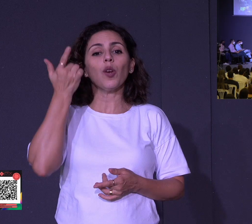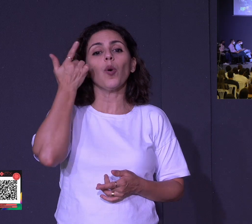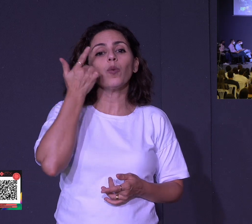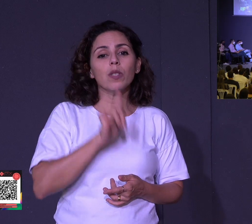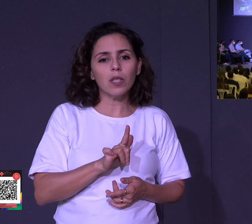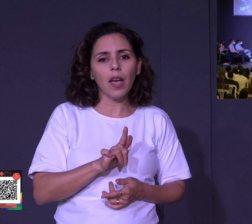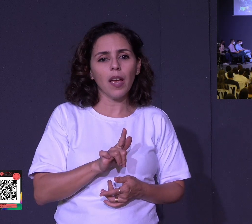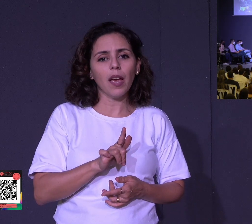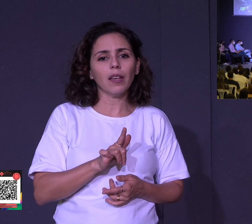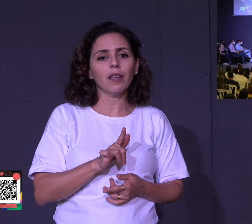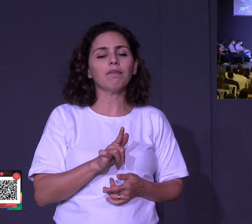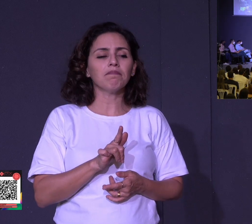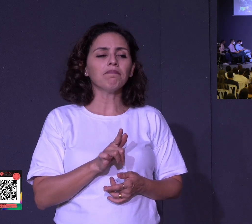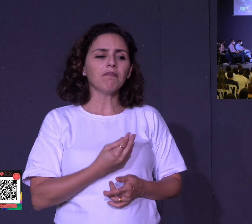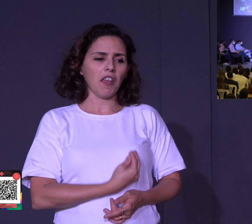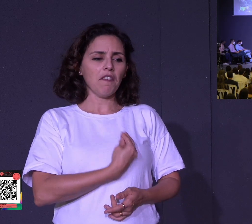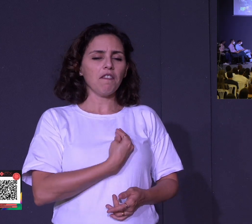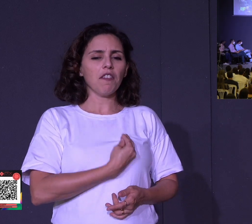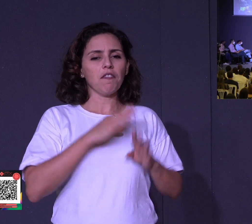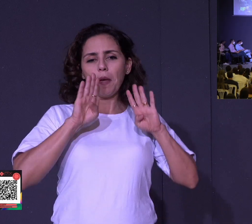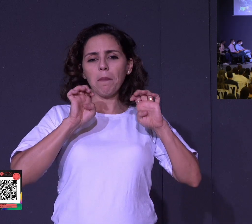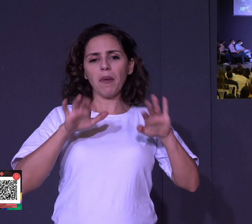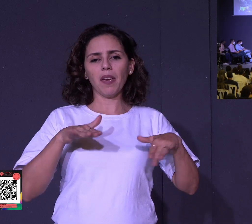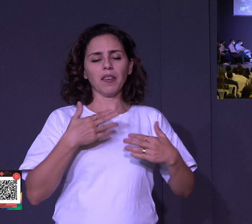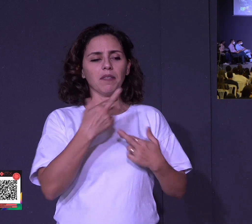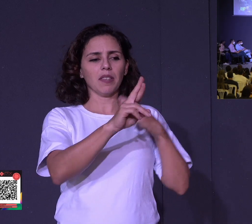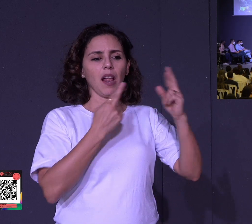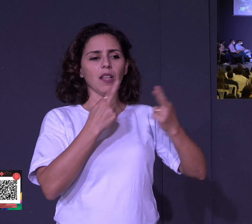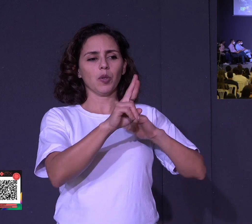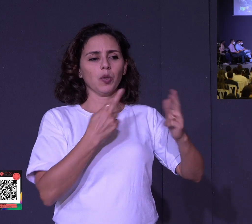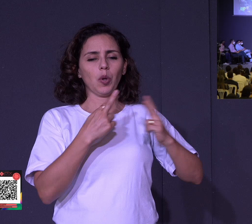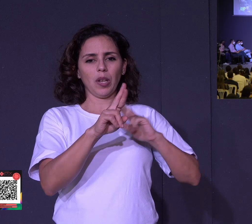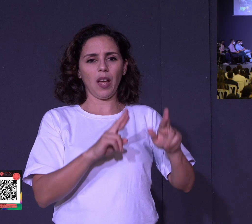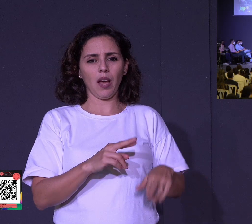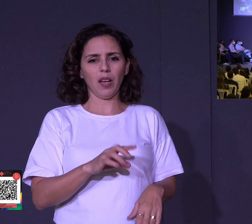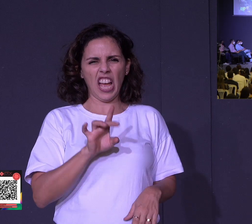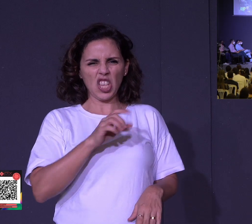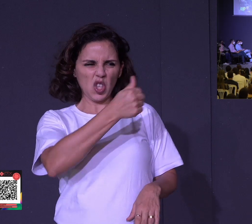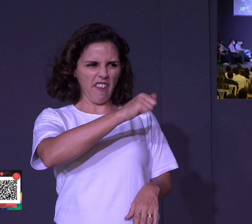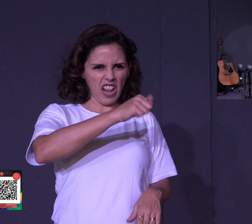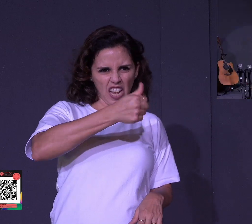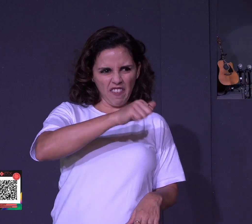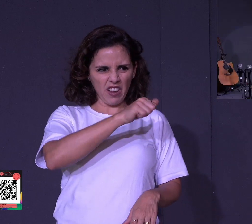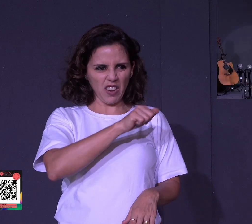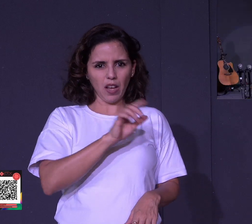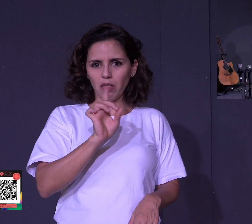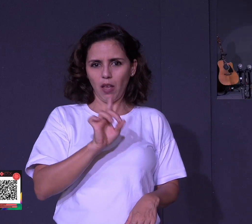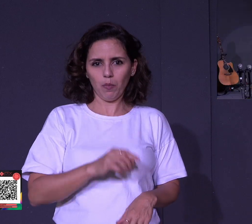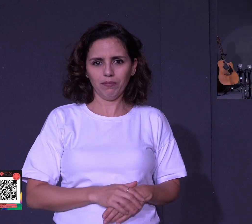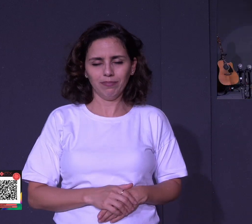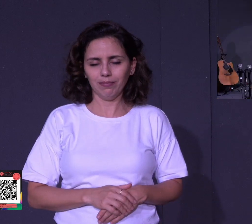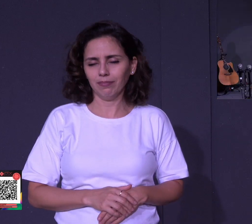julga as pessoas. Deus mostra, Deus revela, Deus fala. Amém? Olha para quem está falando assim, cuidado com a sua